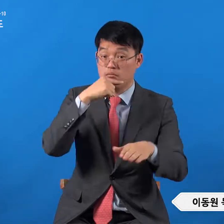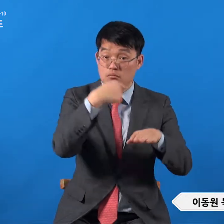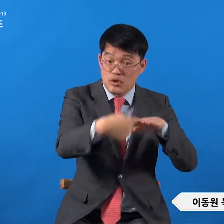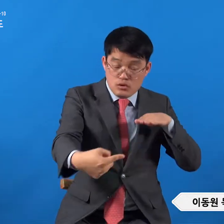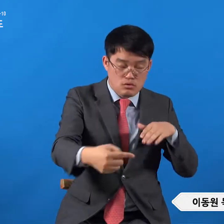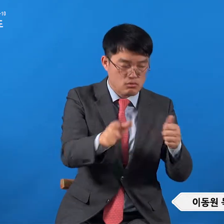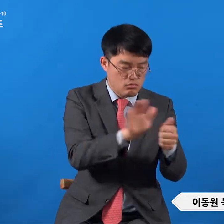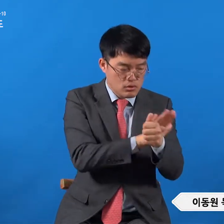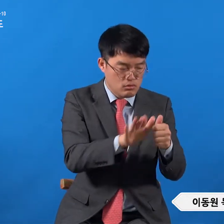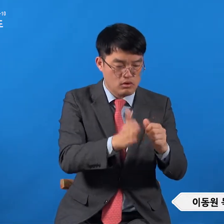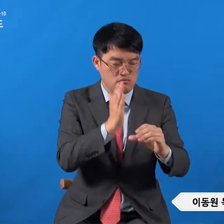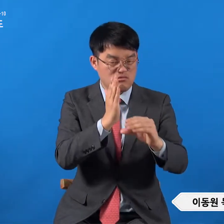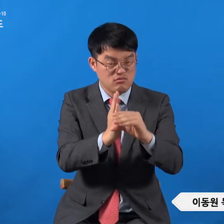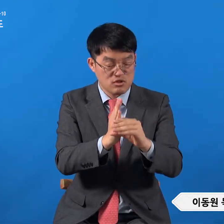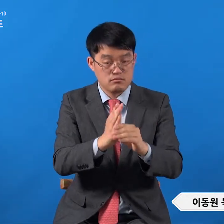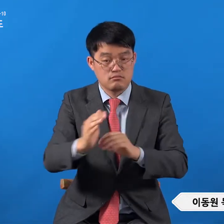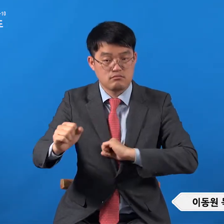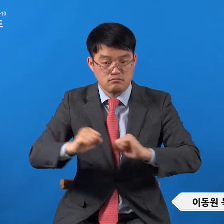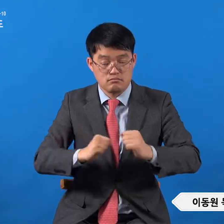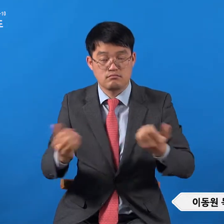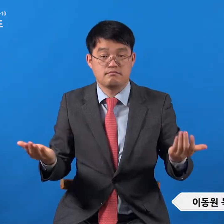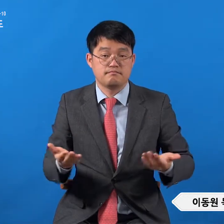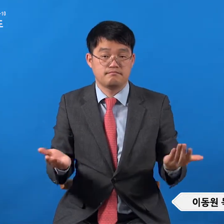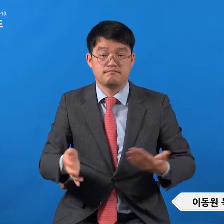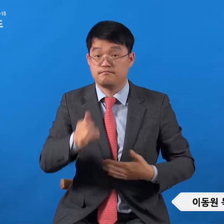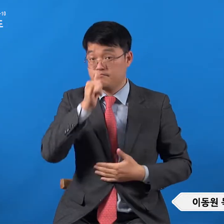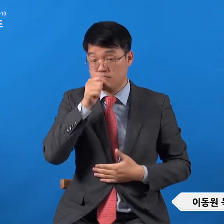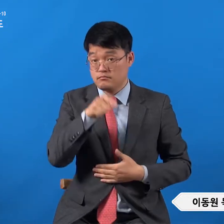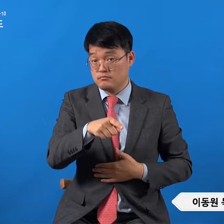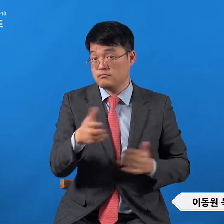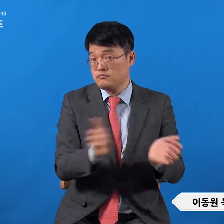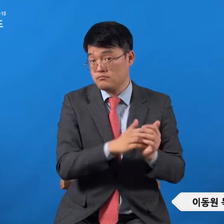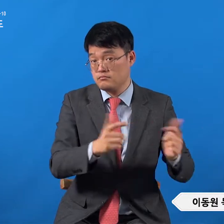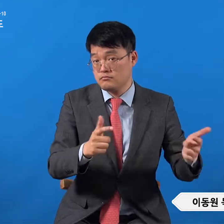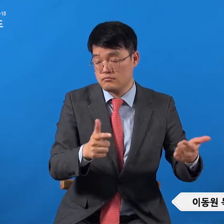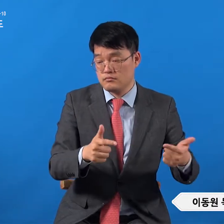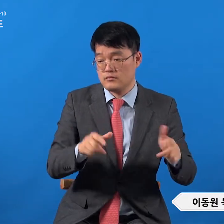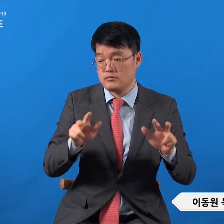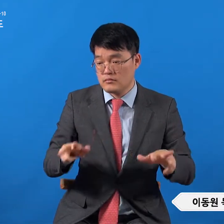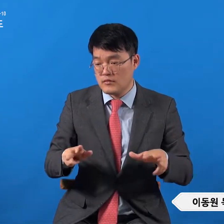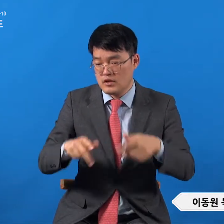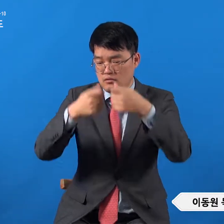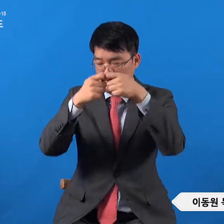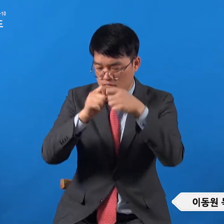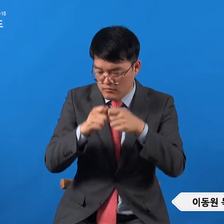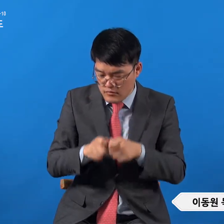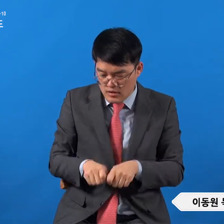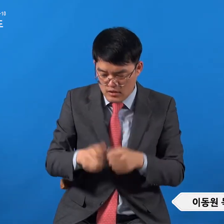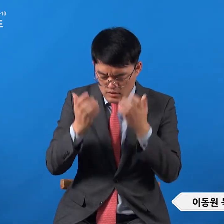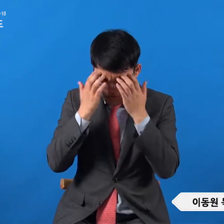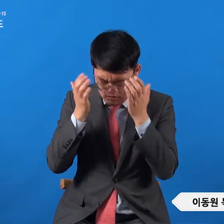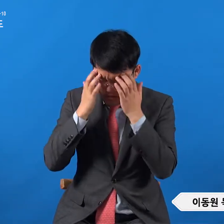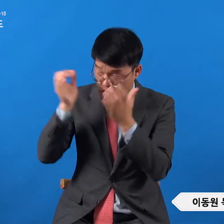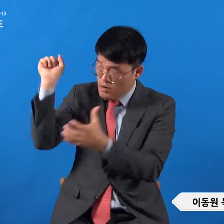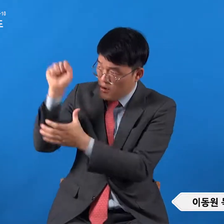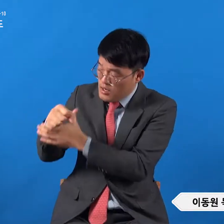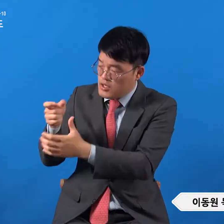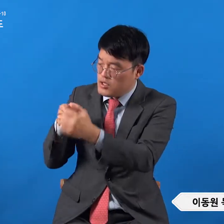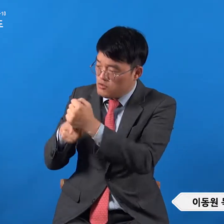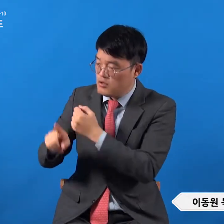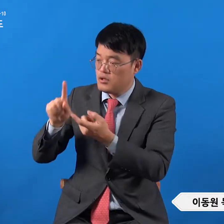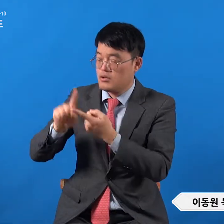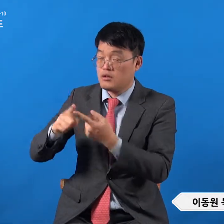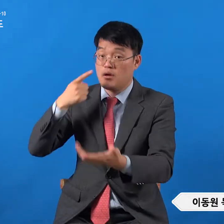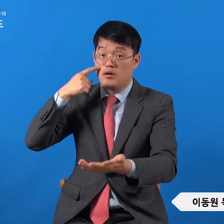위로의 중심체였어요. 거기서 끝나지 않아요. 이제 구체적으로 이 고난을 허용하신